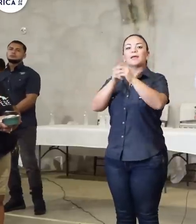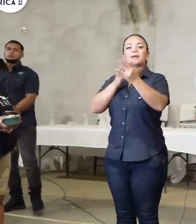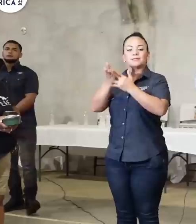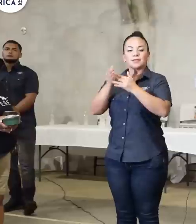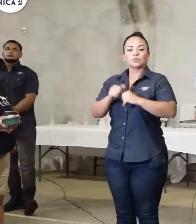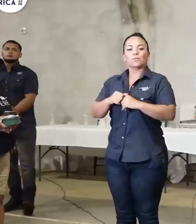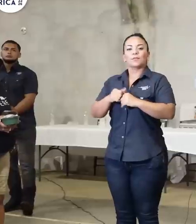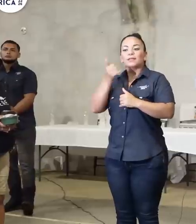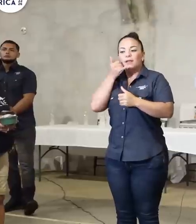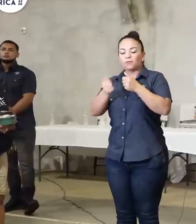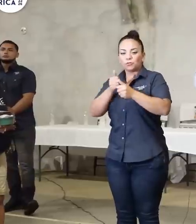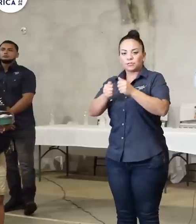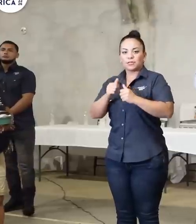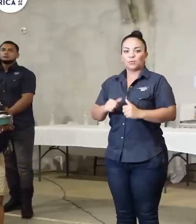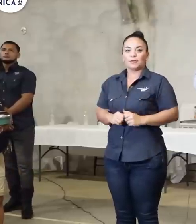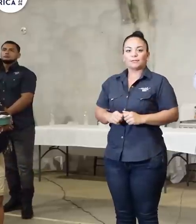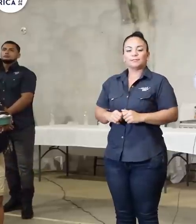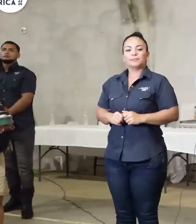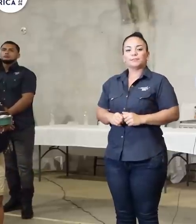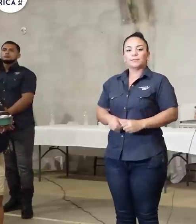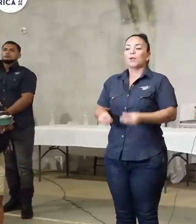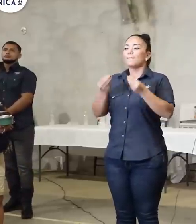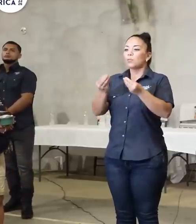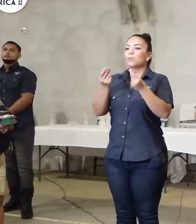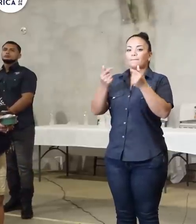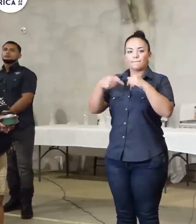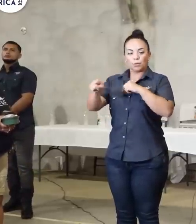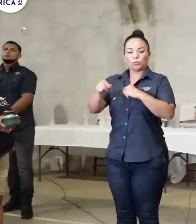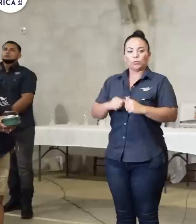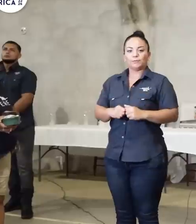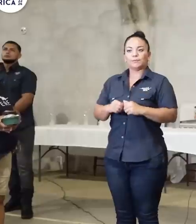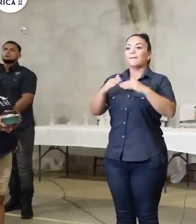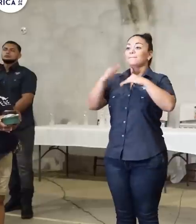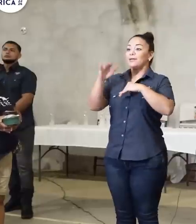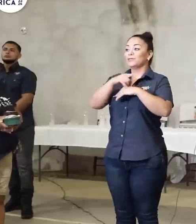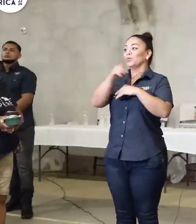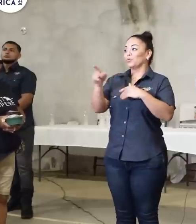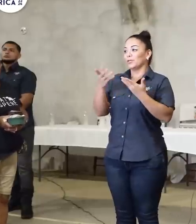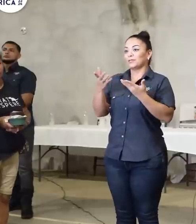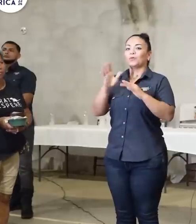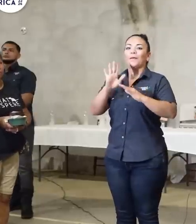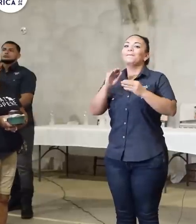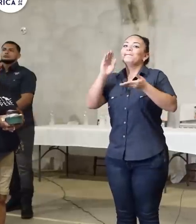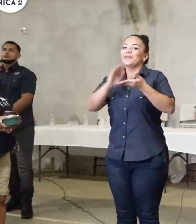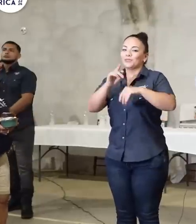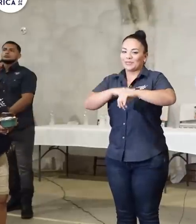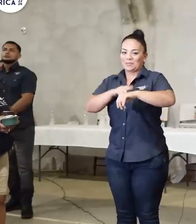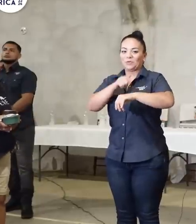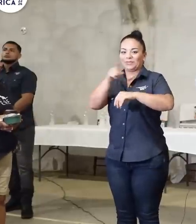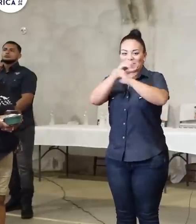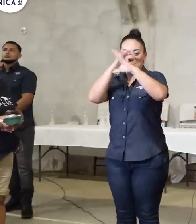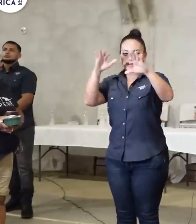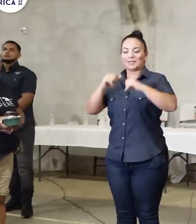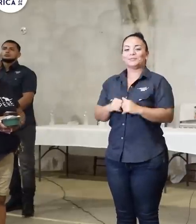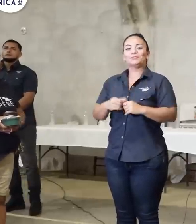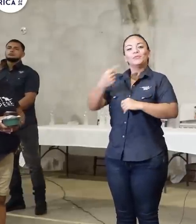a teléfono celular muy, muy pronto, menos de lo que ustedes imaginan.